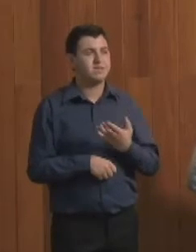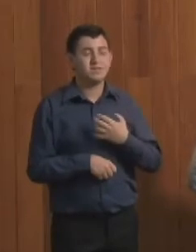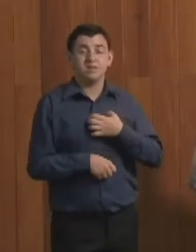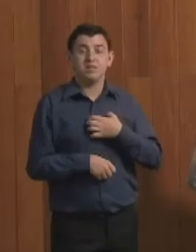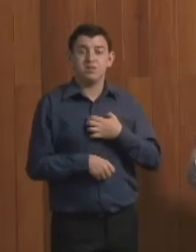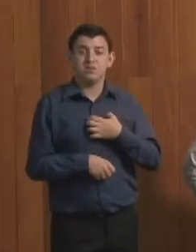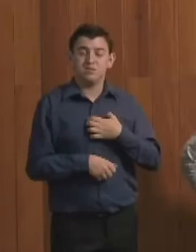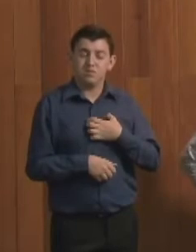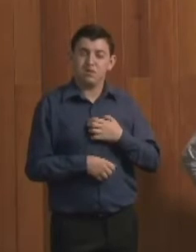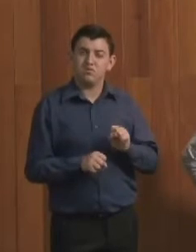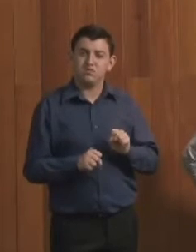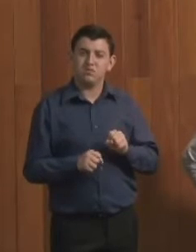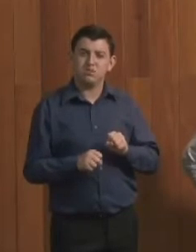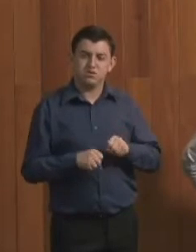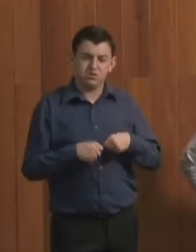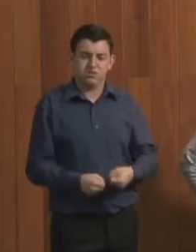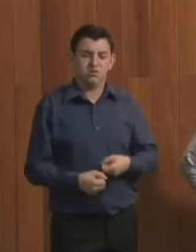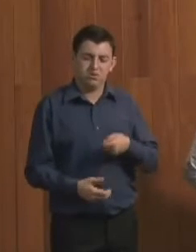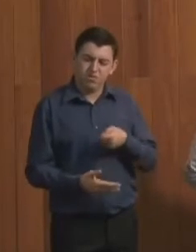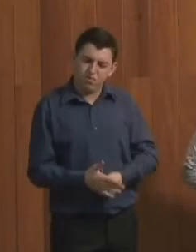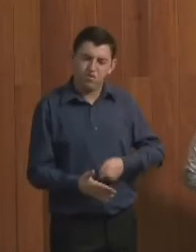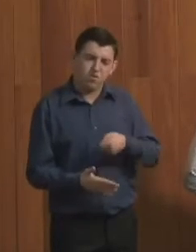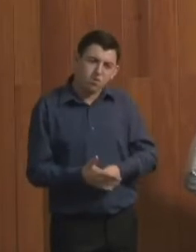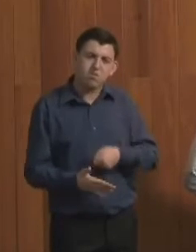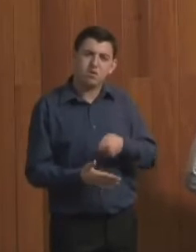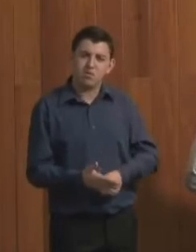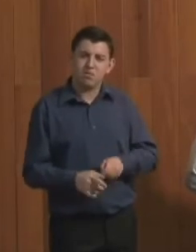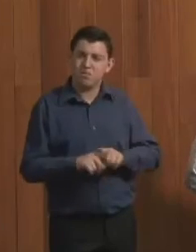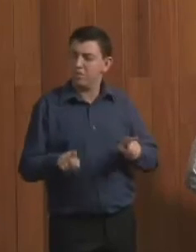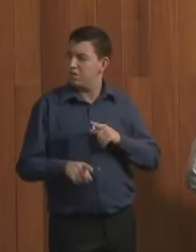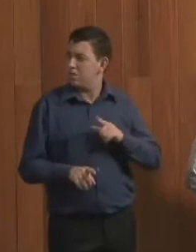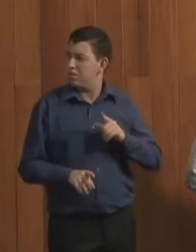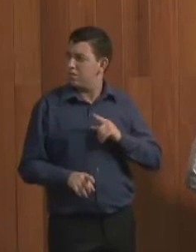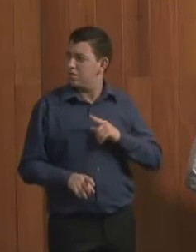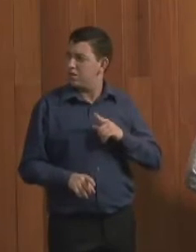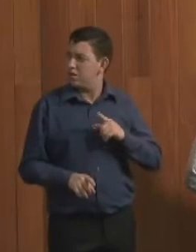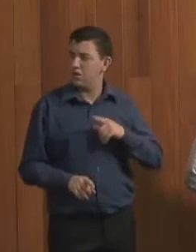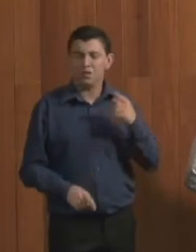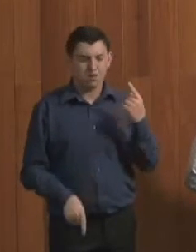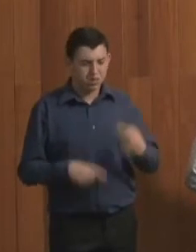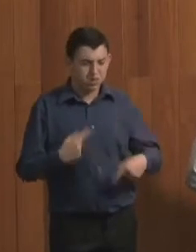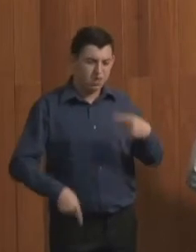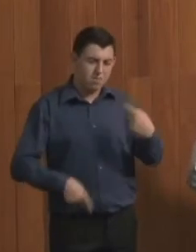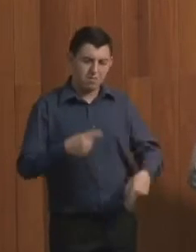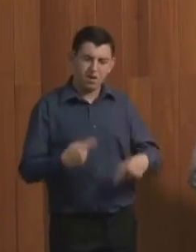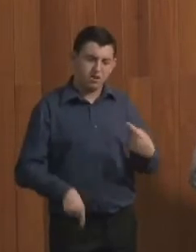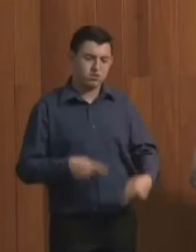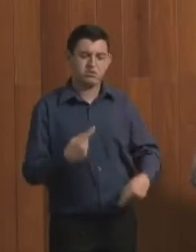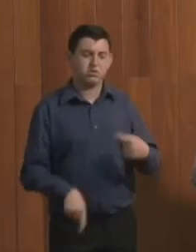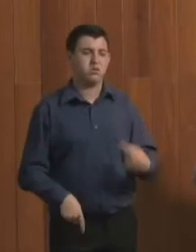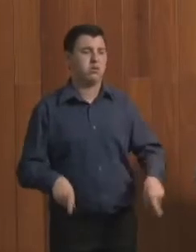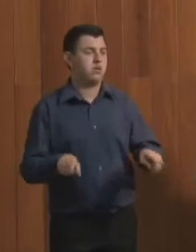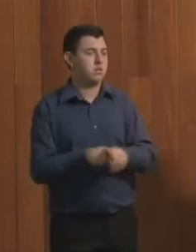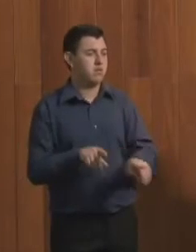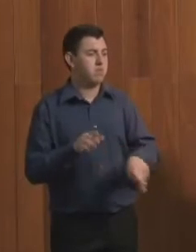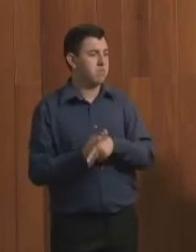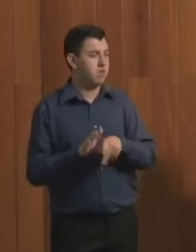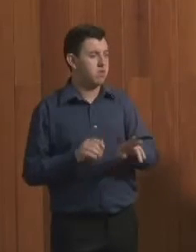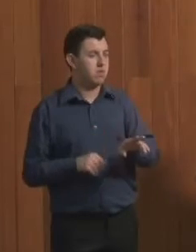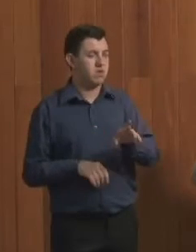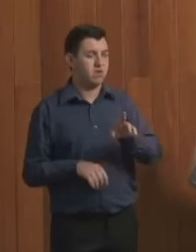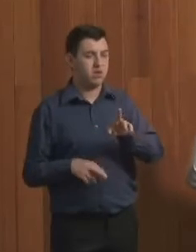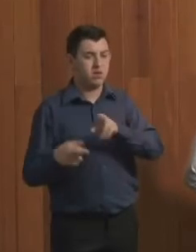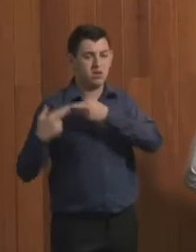que se avançar muito mais. Mas houve esse debate e ficou da responsabilidade do Ministério Público